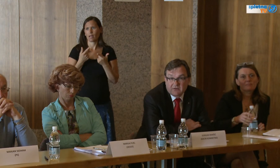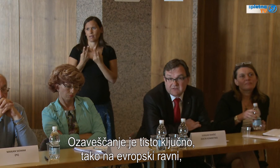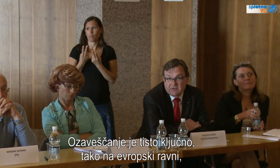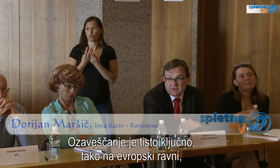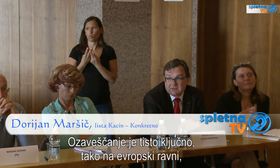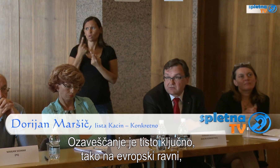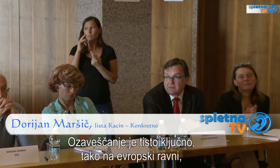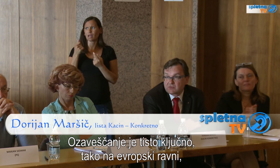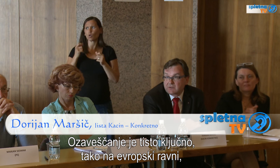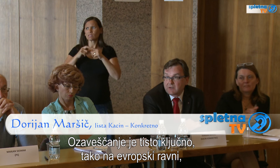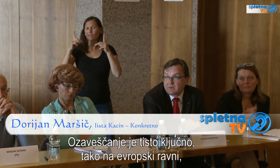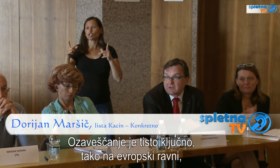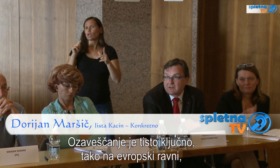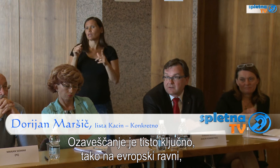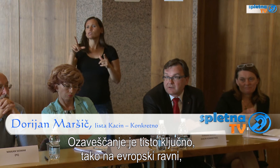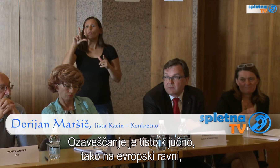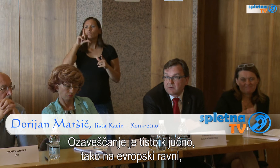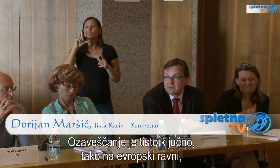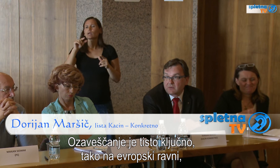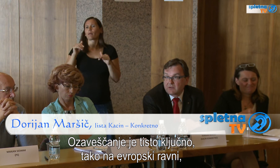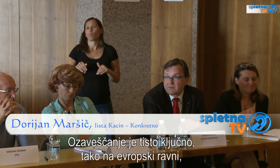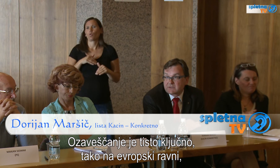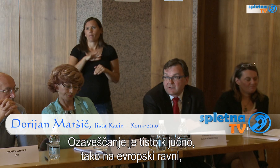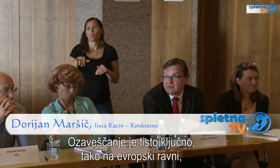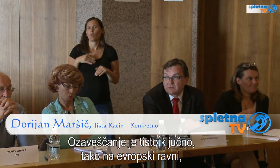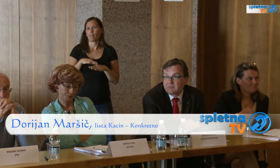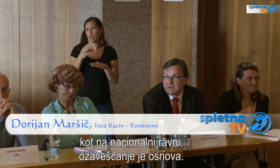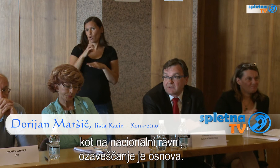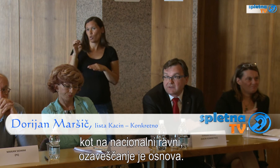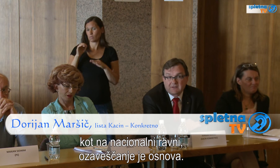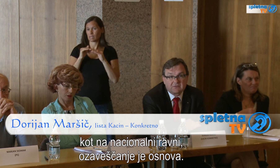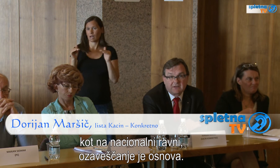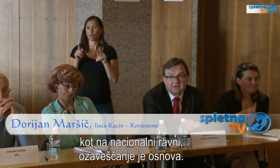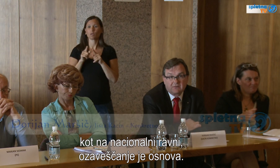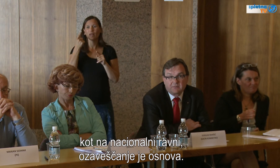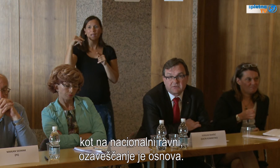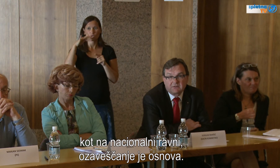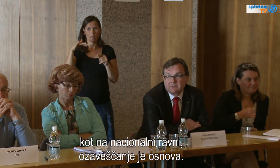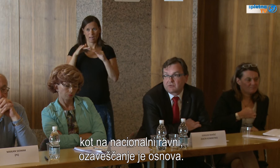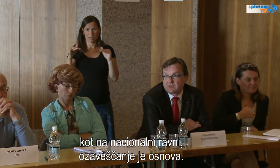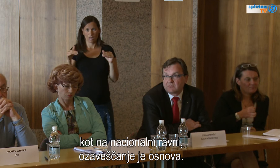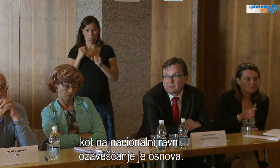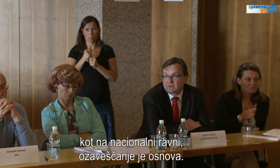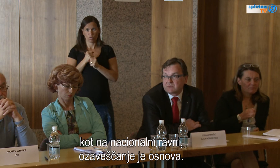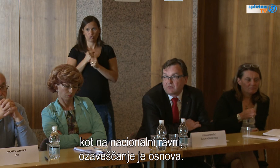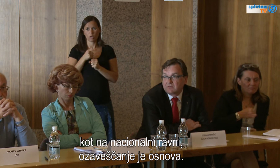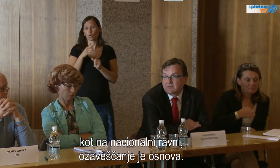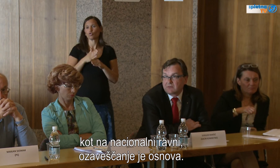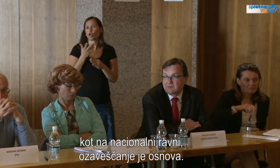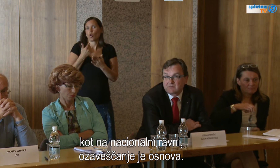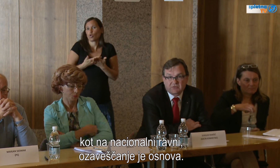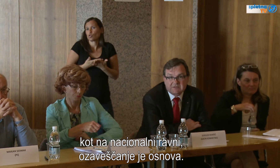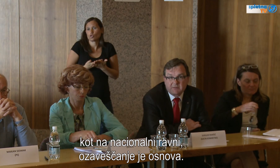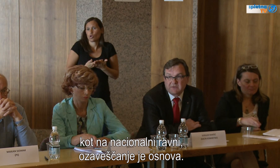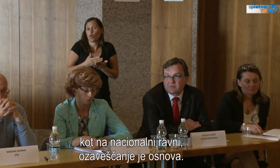Se mi zdi, da je ozaveščanje tisto ključno, ki ga moramo tako na evropski ravni, kot tudi na nacionalni ravni početi. In to že od osnov.